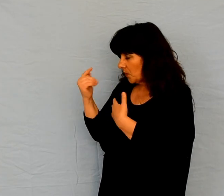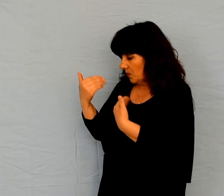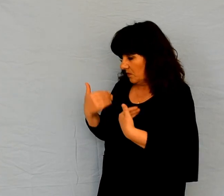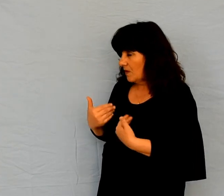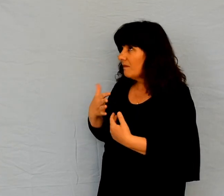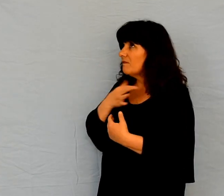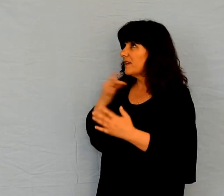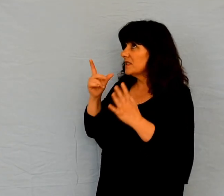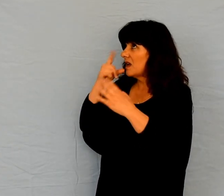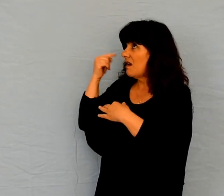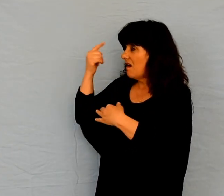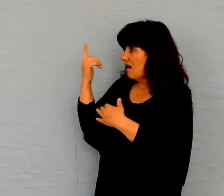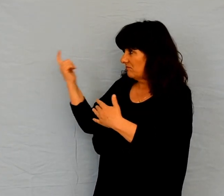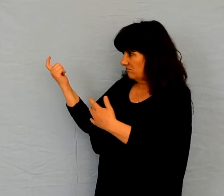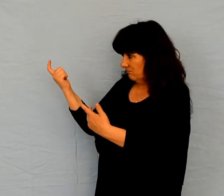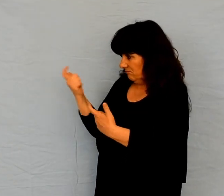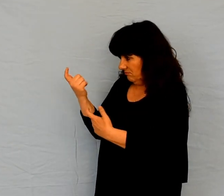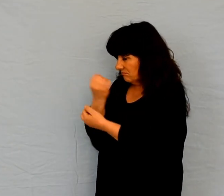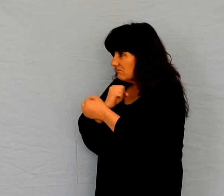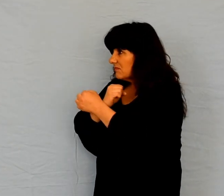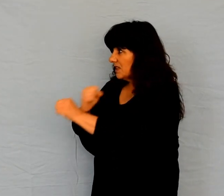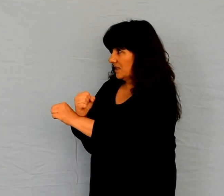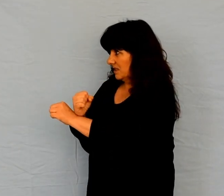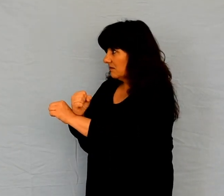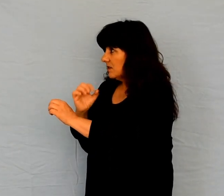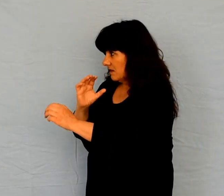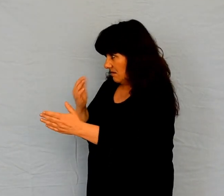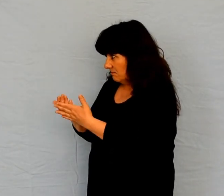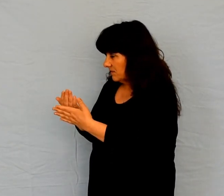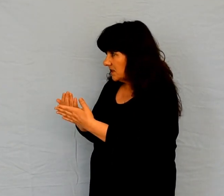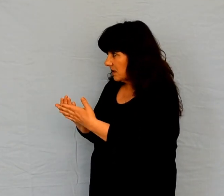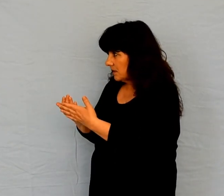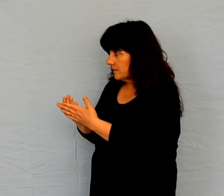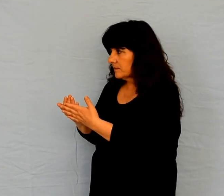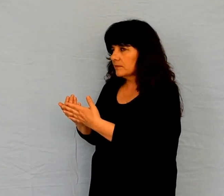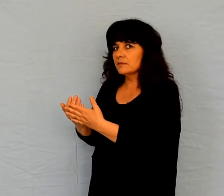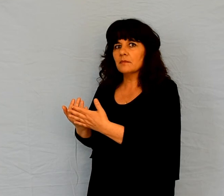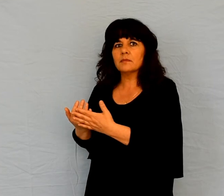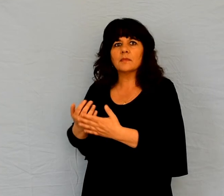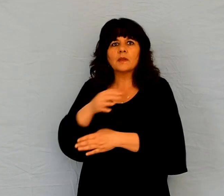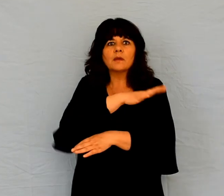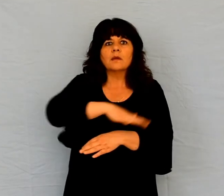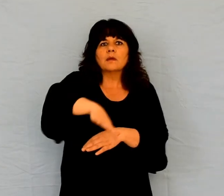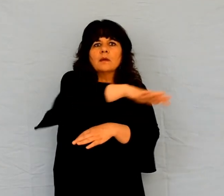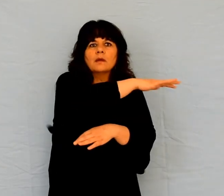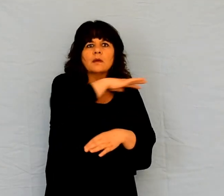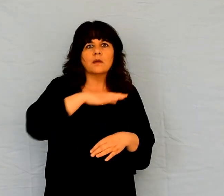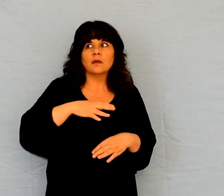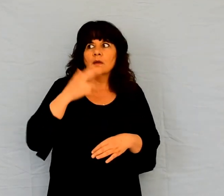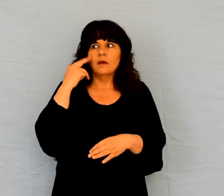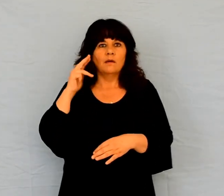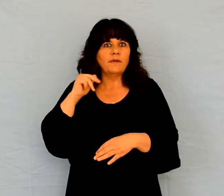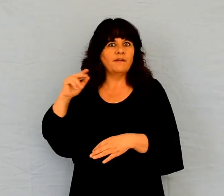Voyant ce qui allait se passer, ceux qui entouraient Jésus lui dirent : « Seigneur, et si nous frappions avec